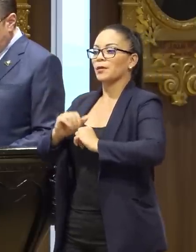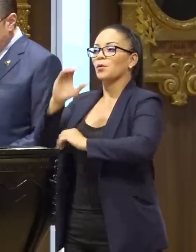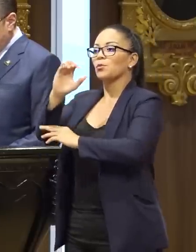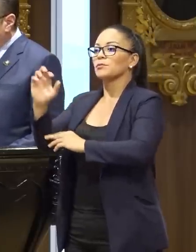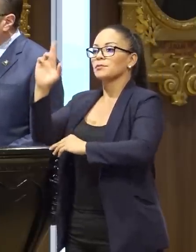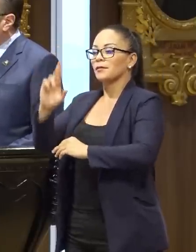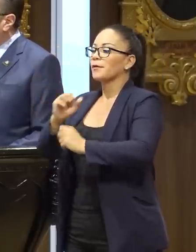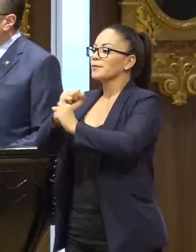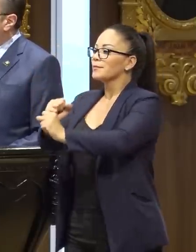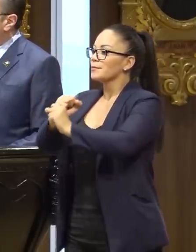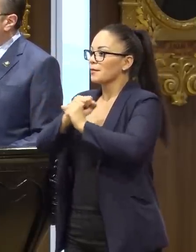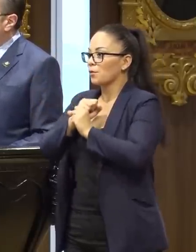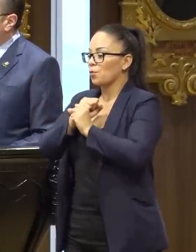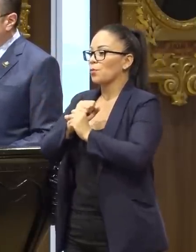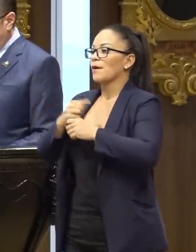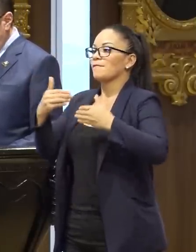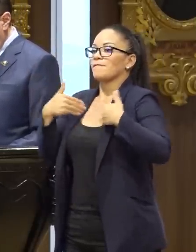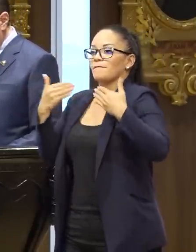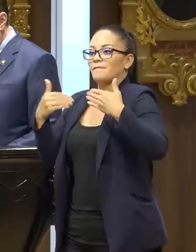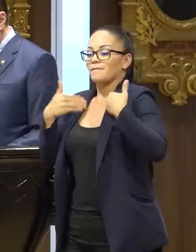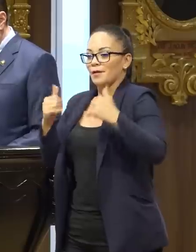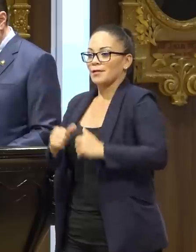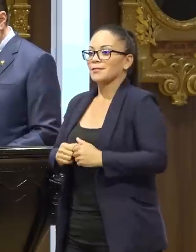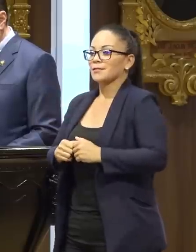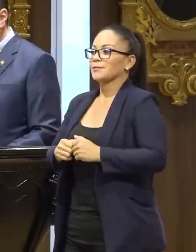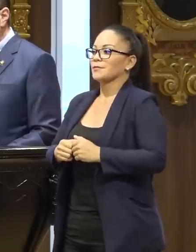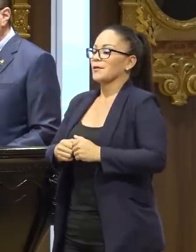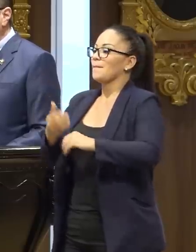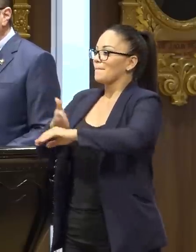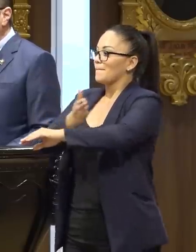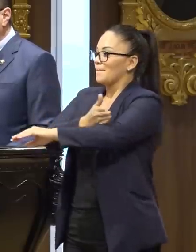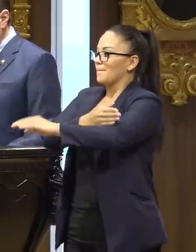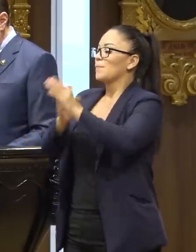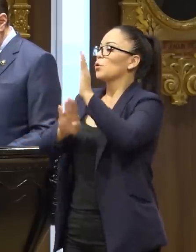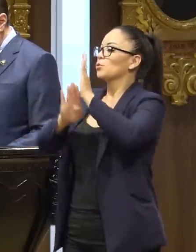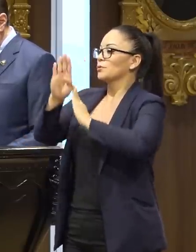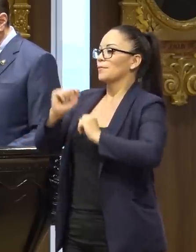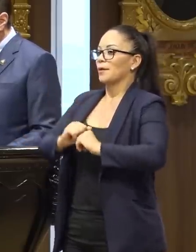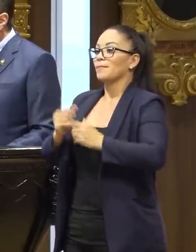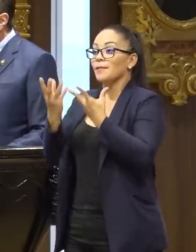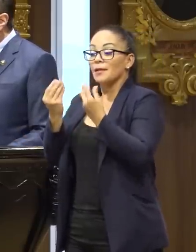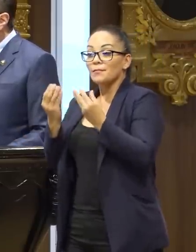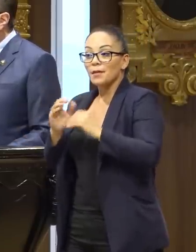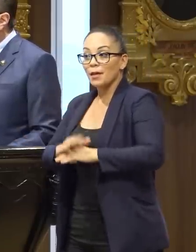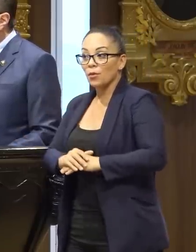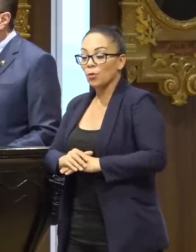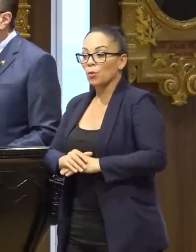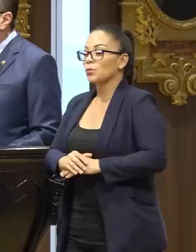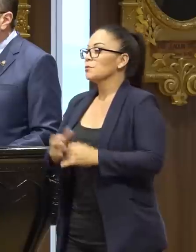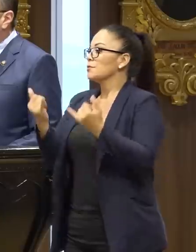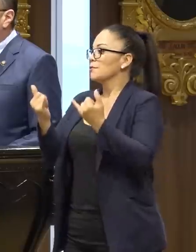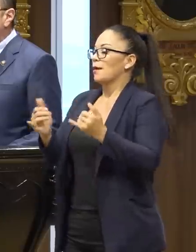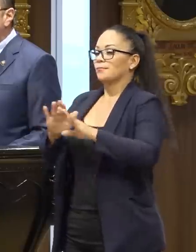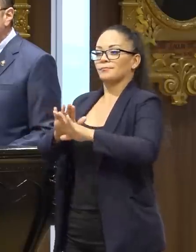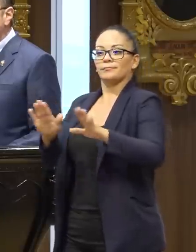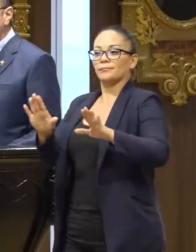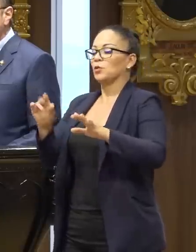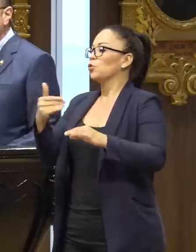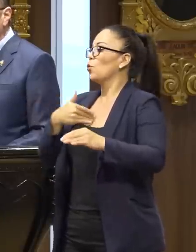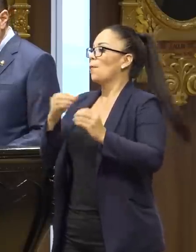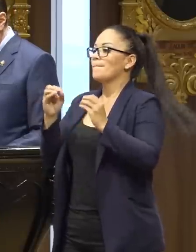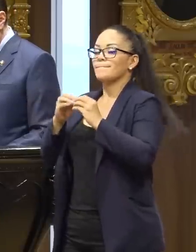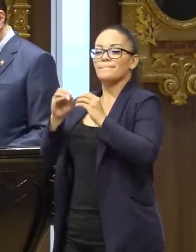Costa Rica segura, feliz, próspera, donde el miedo ya no tenga